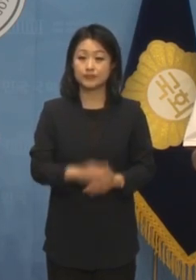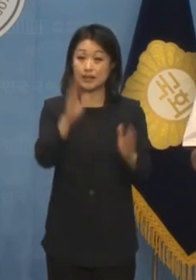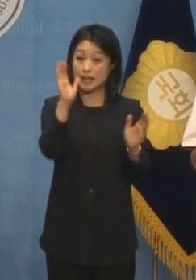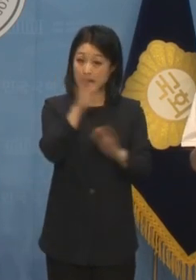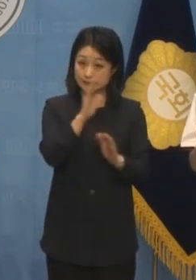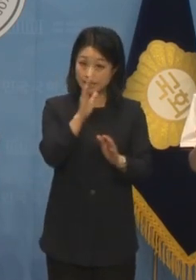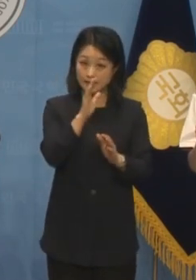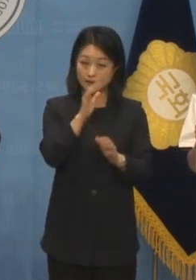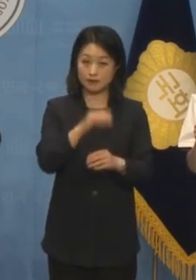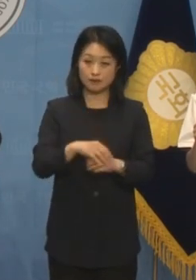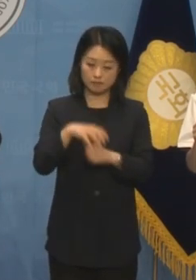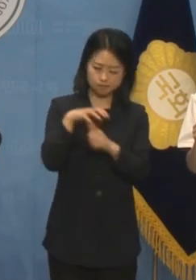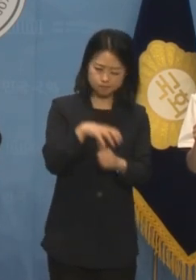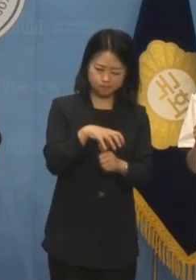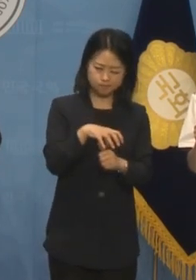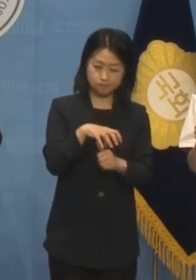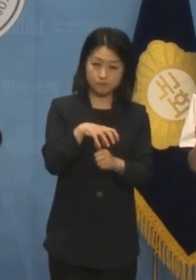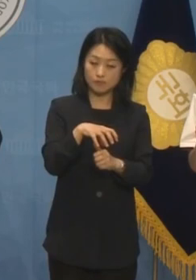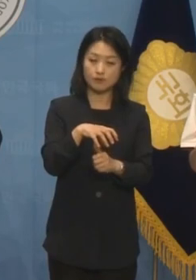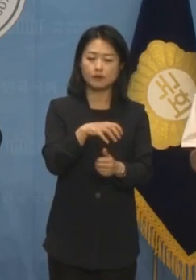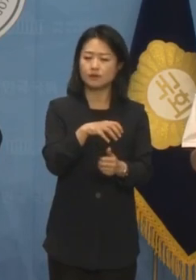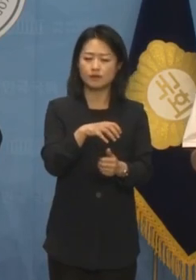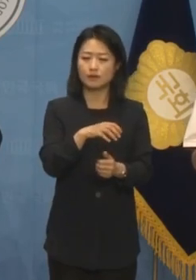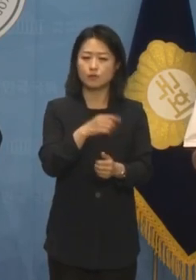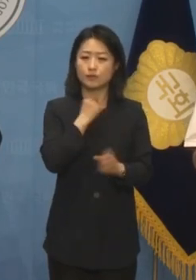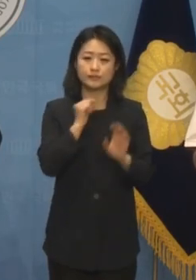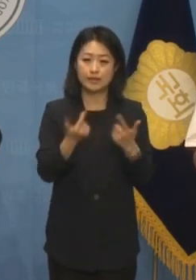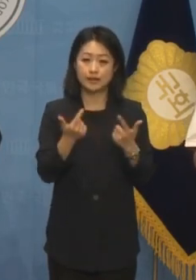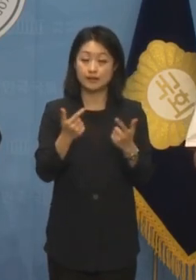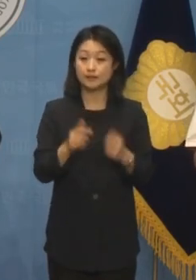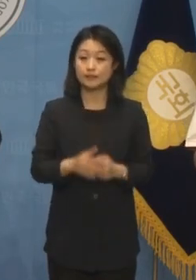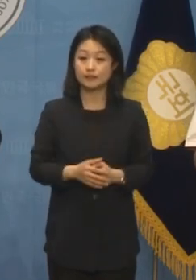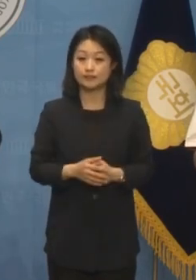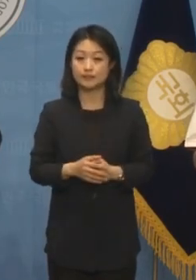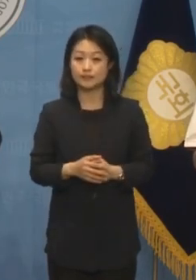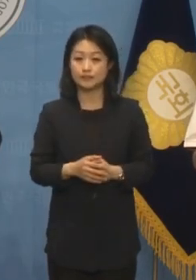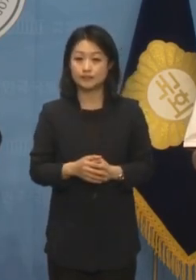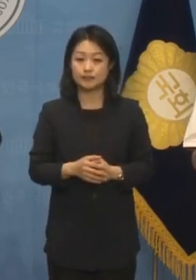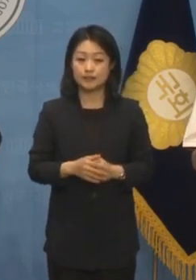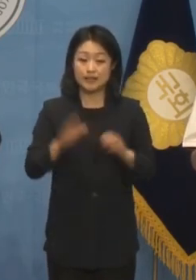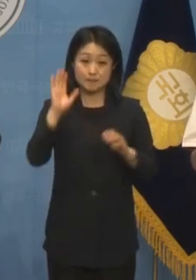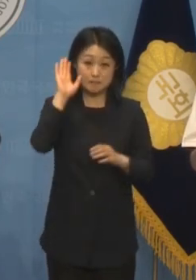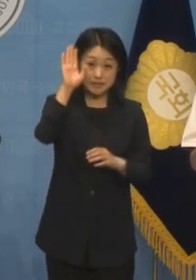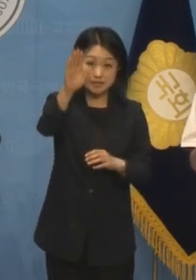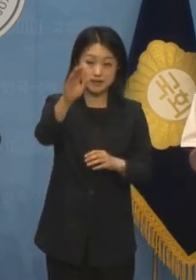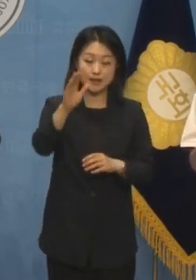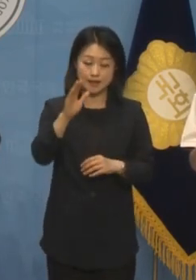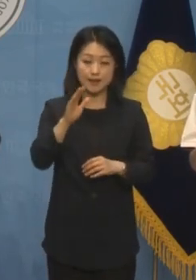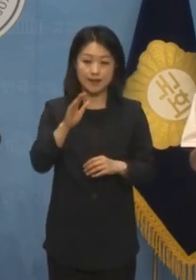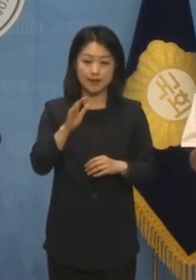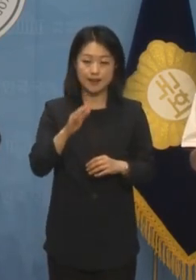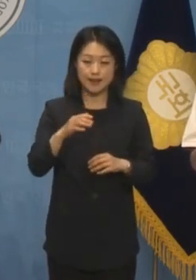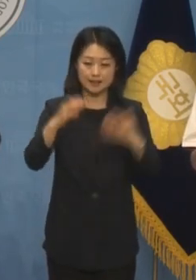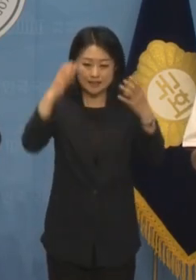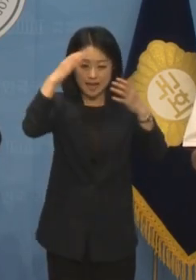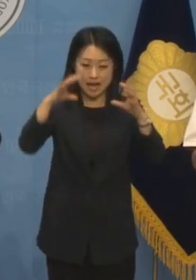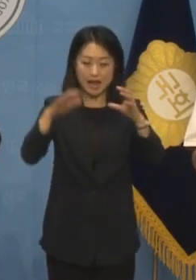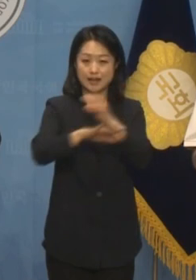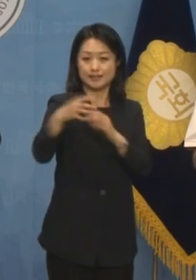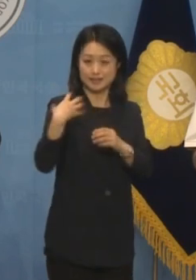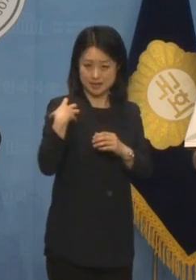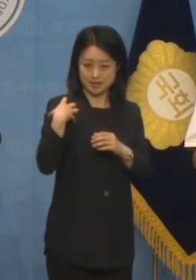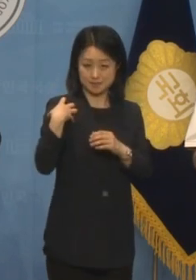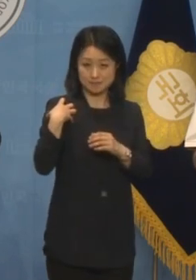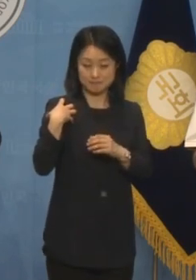학생들은 규제와 탄압의 대상이 아닙니다. 이 사회를 지탱하고 짊어져 나가야 할 소중한 미래 세대들입니다. 그러한